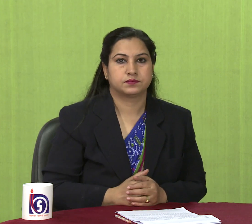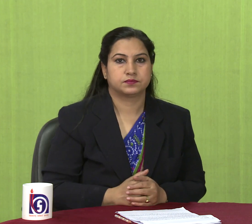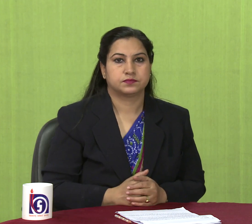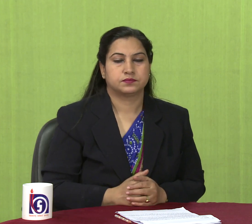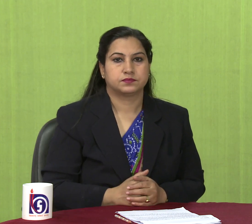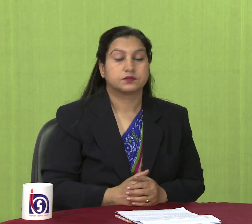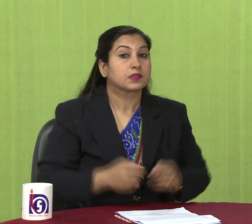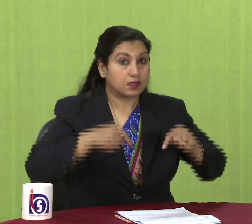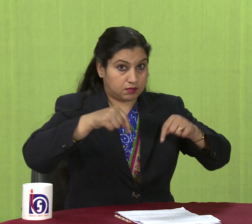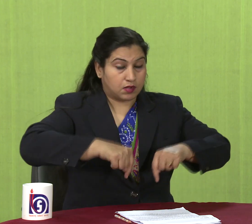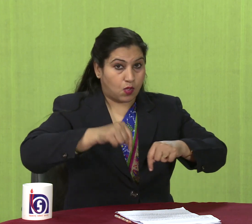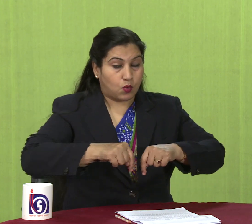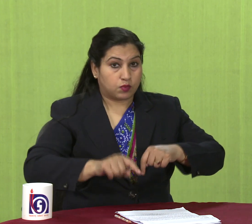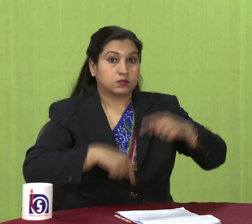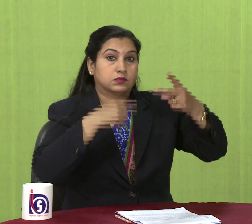अब हम दूसरे दोहे पर आते हैं।